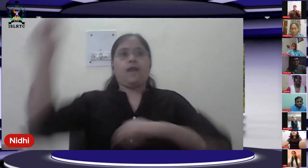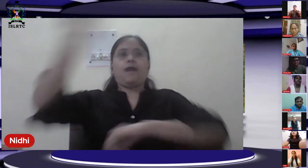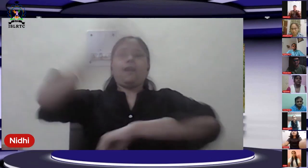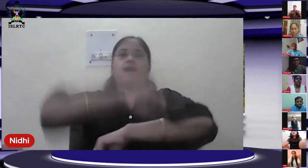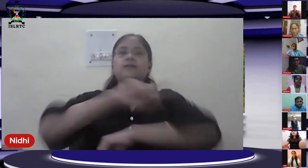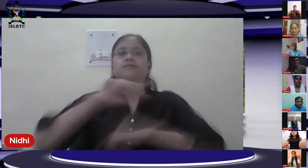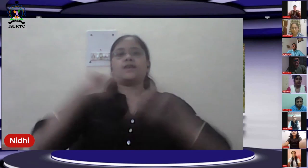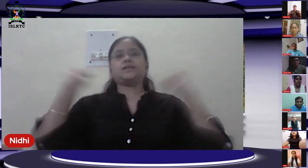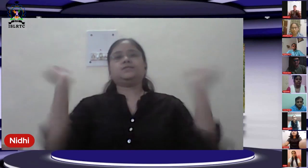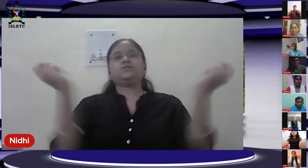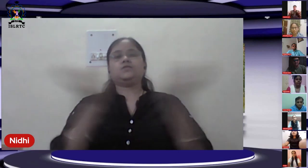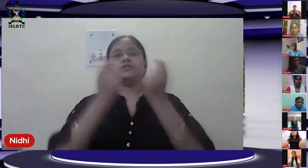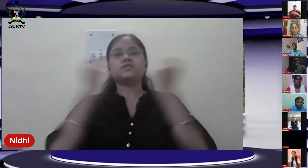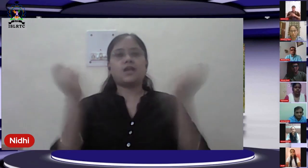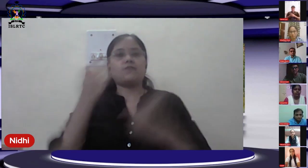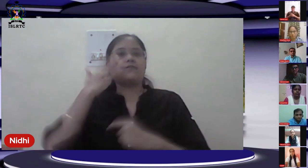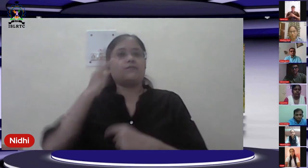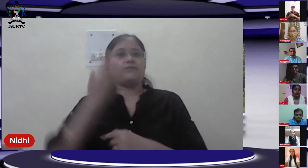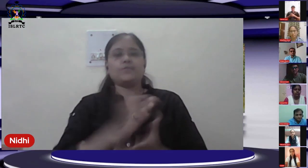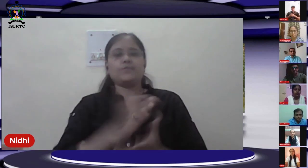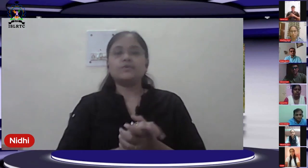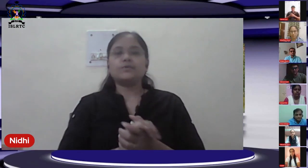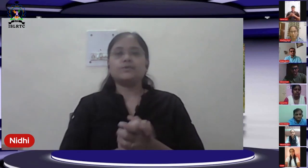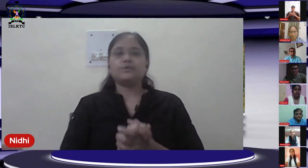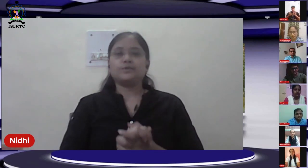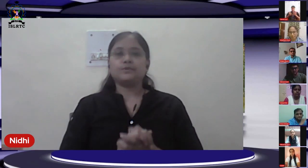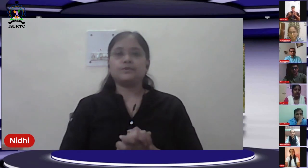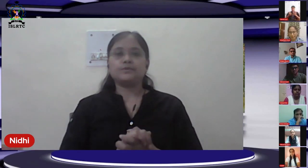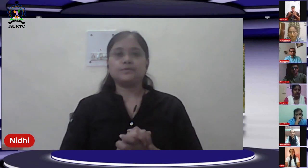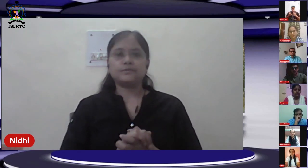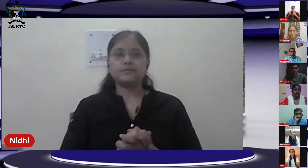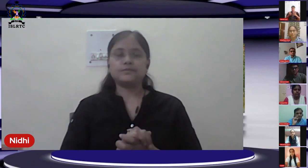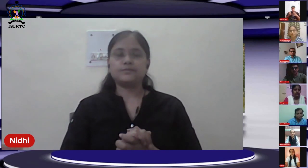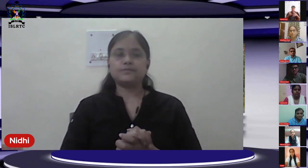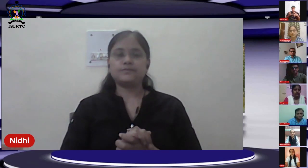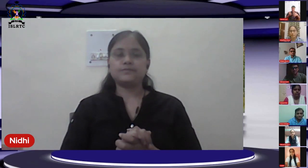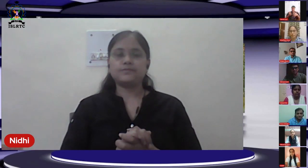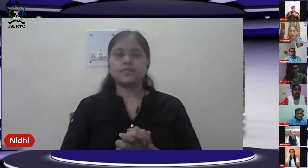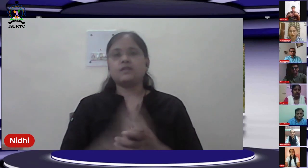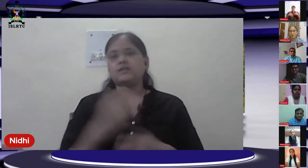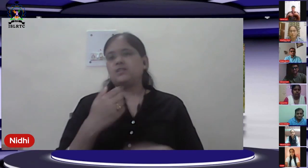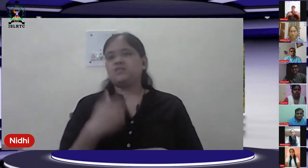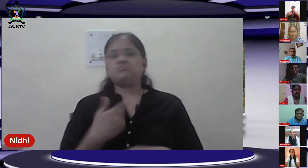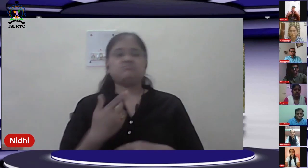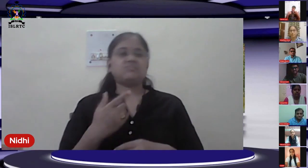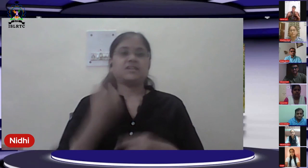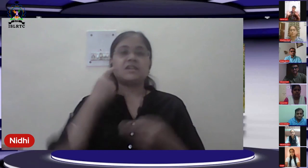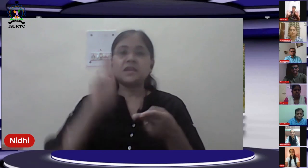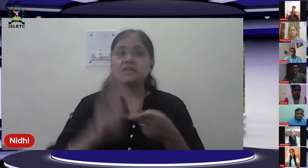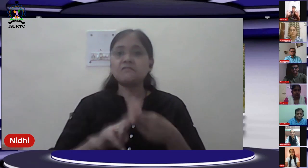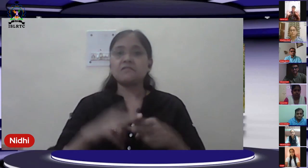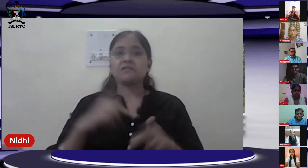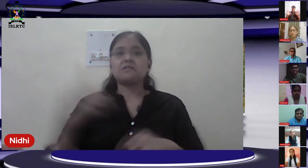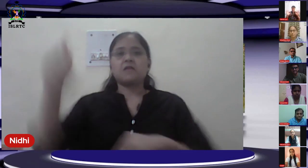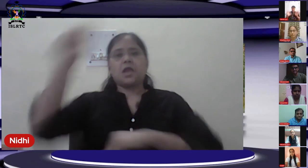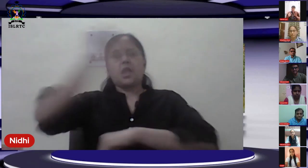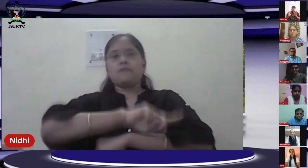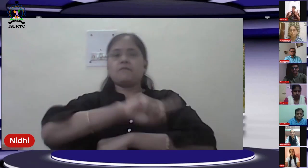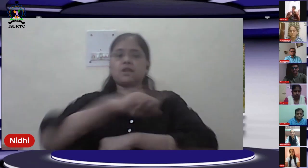अदरवाइज ये बहुत हमारे लिए फिर अच्छी बात नहीं है कि यदि हम इसको एक दिन मना के भूल जाते हैं, नहीं,